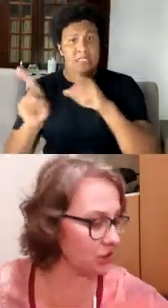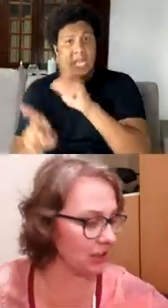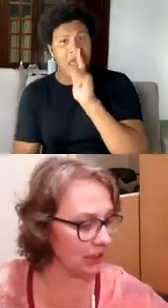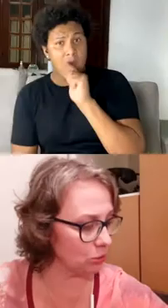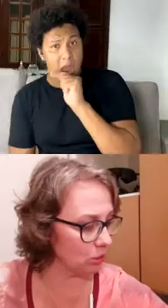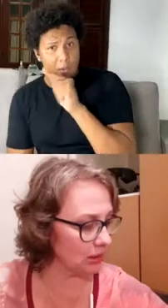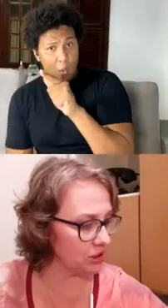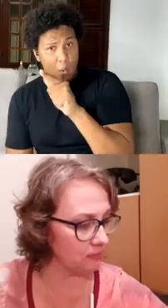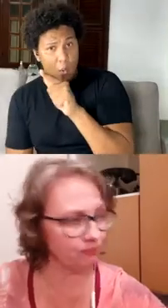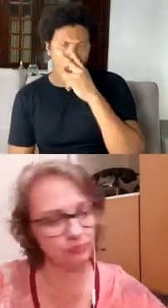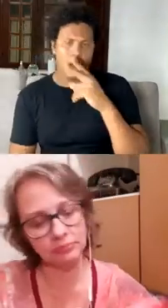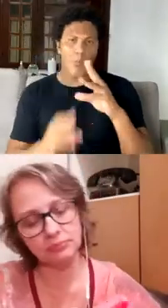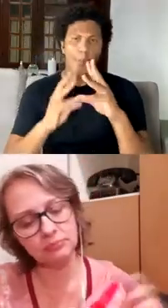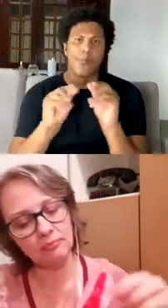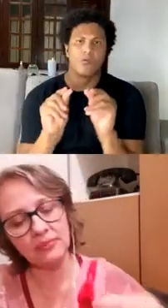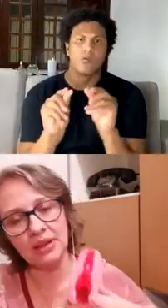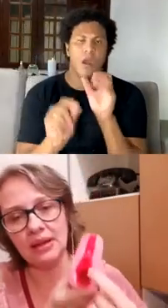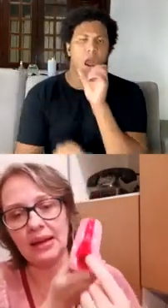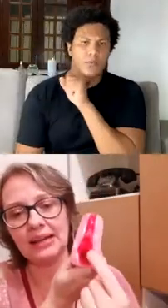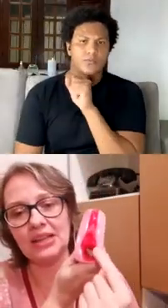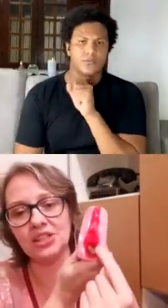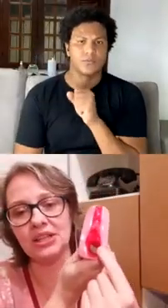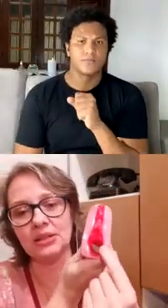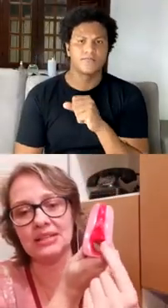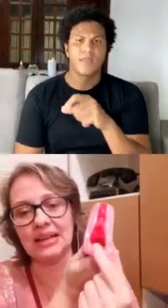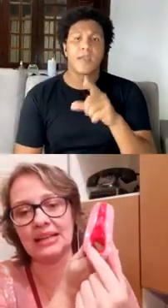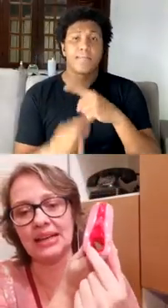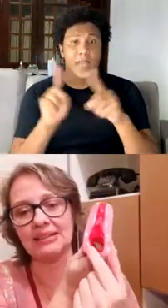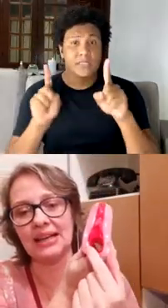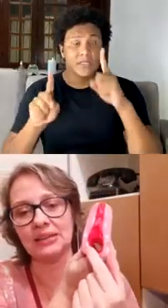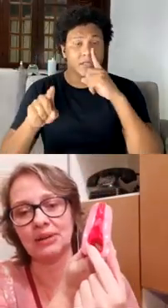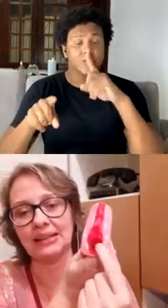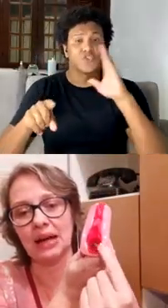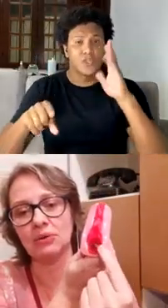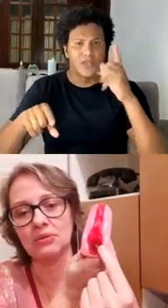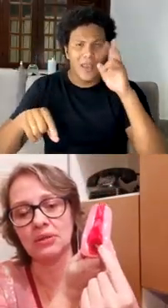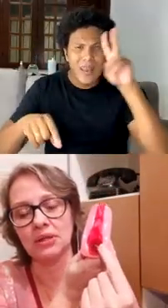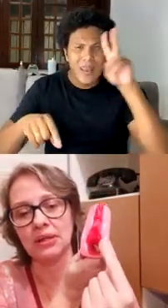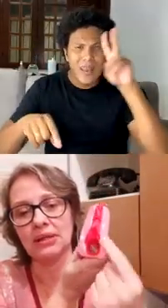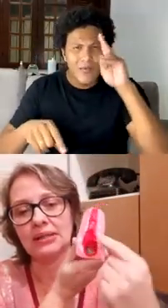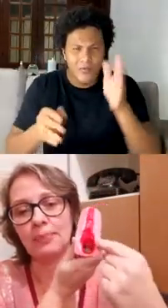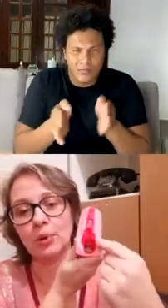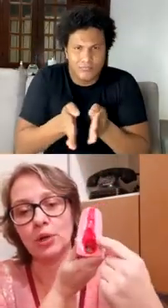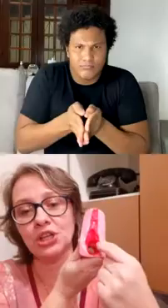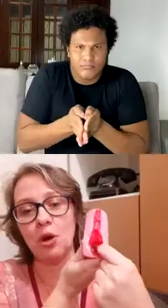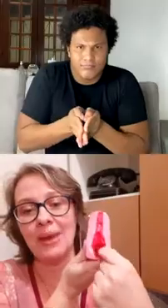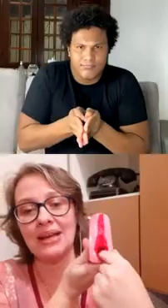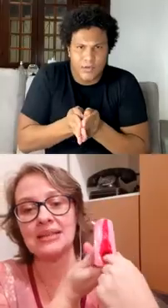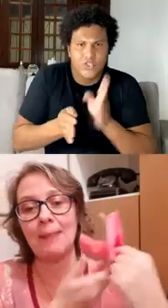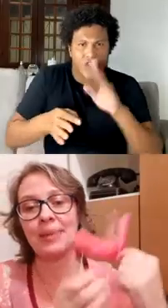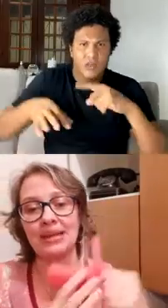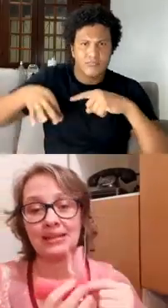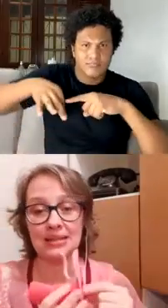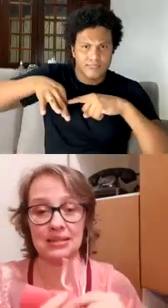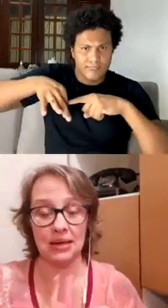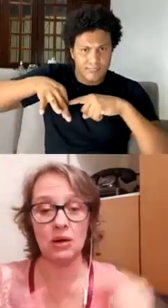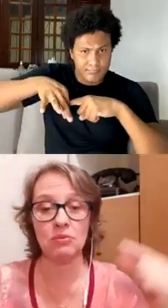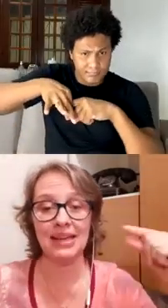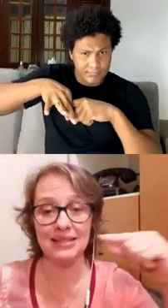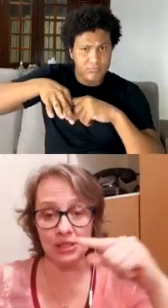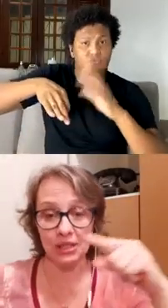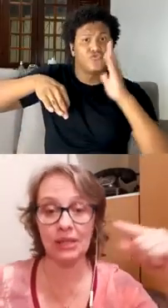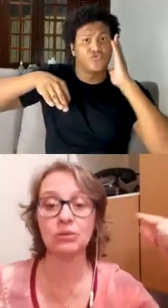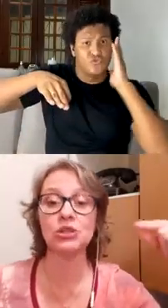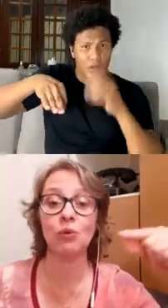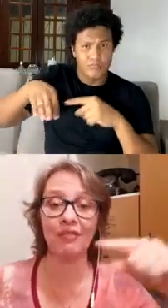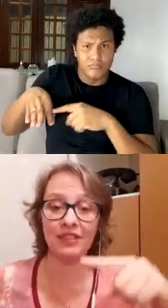daquelas glândulas? Aquelas glândulas aqui na entrada do canal? Depois que começa a penetração e